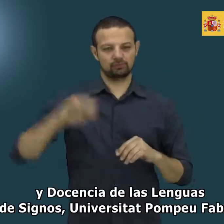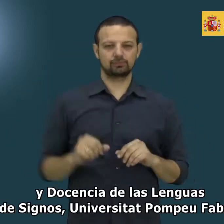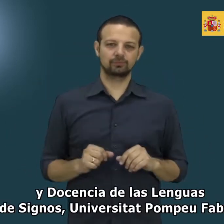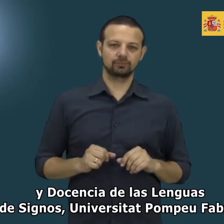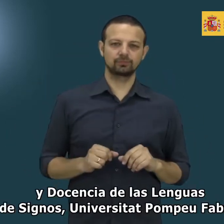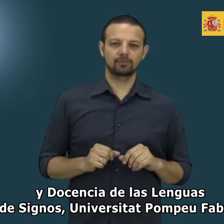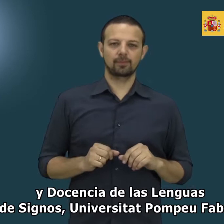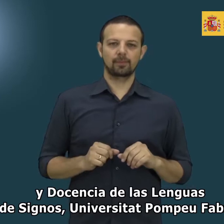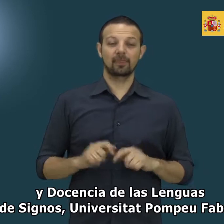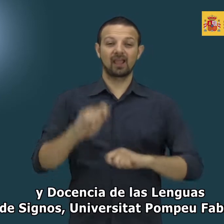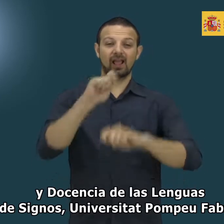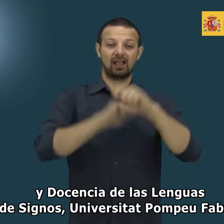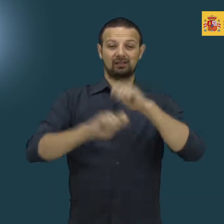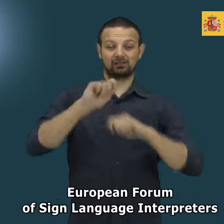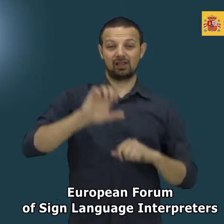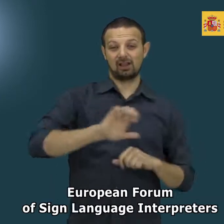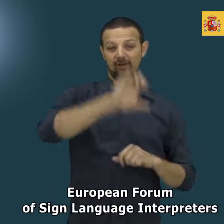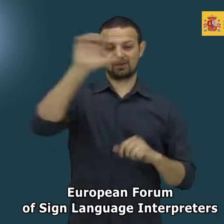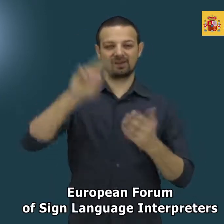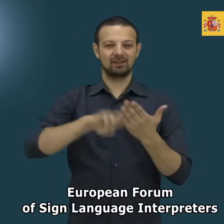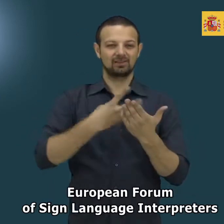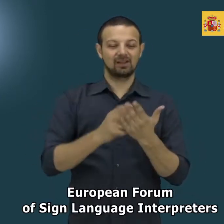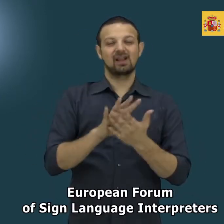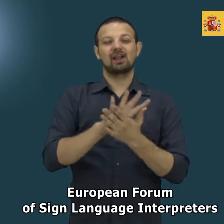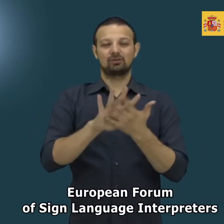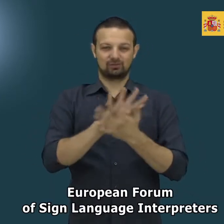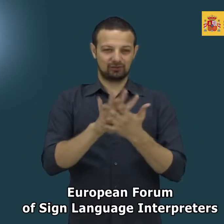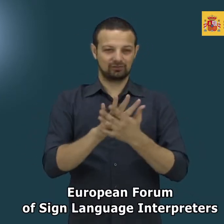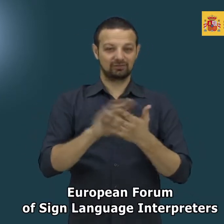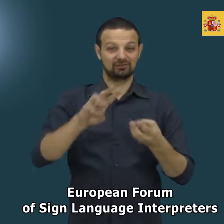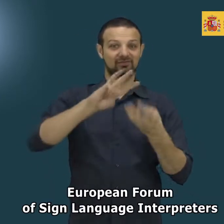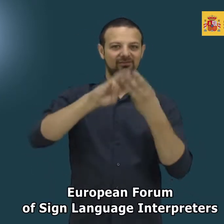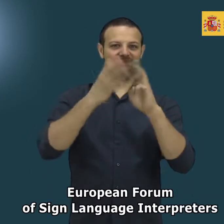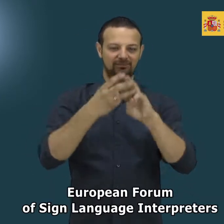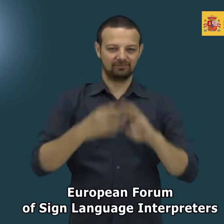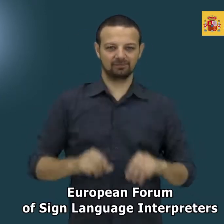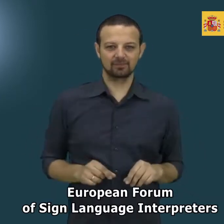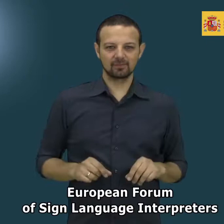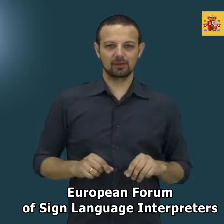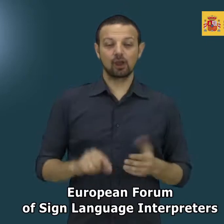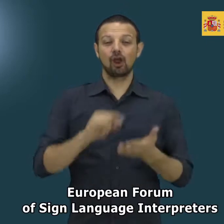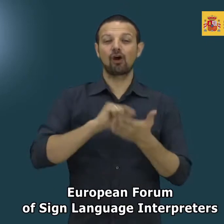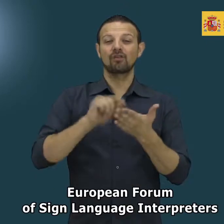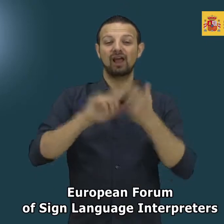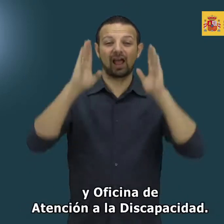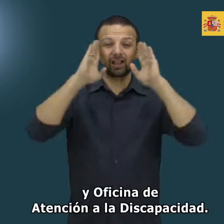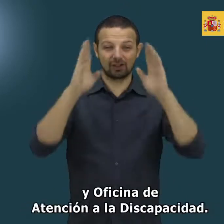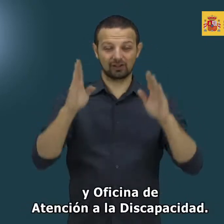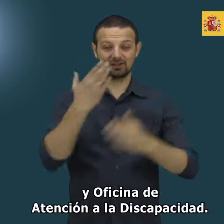Pompeu Fabra European Forum on Sign Language Interpreters y Oficina de